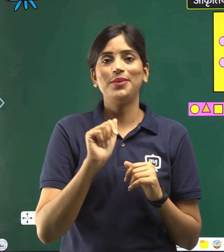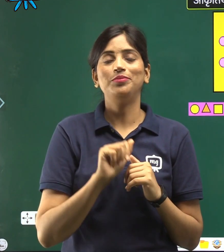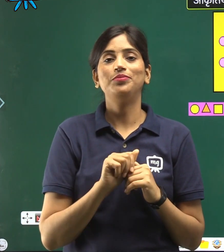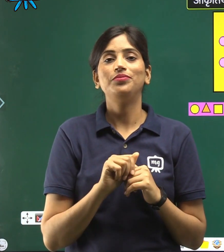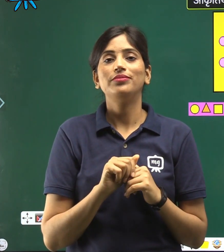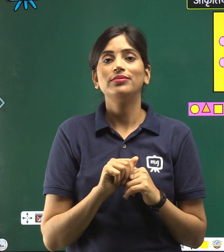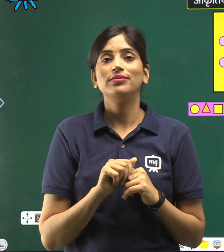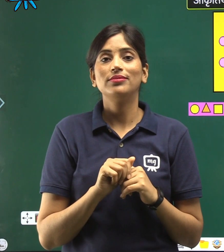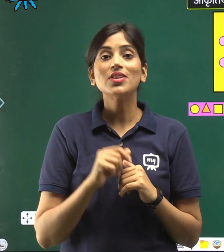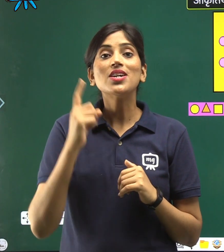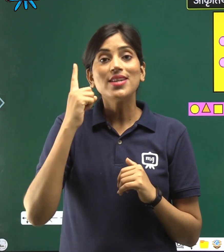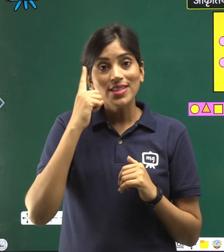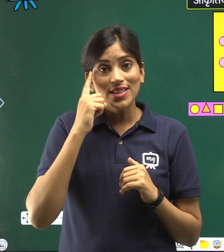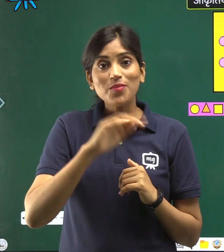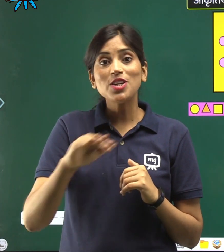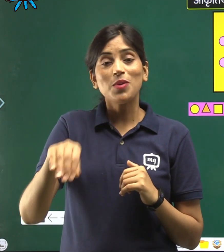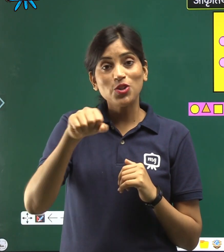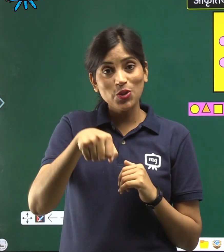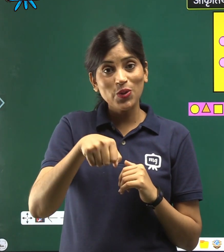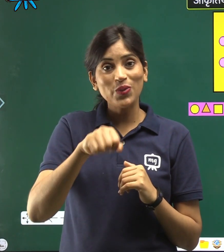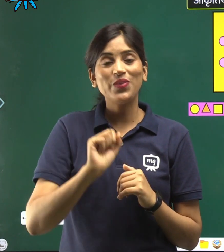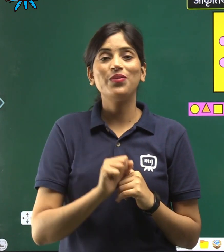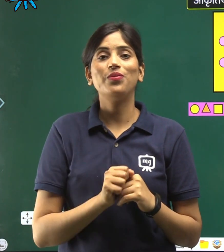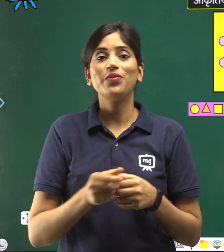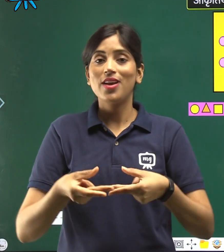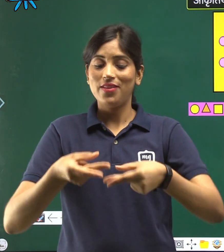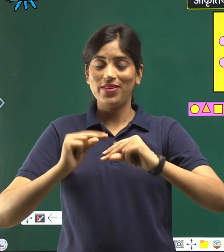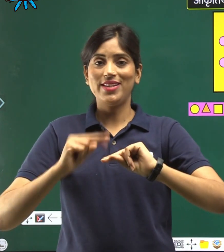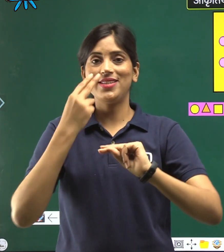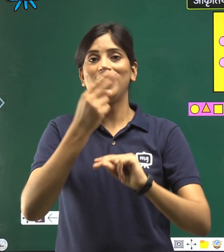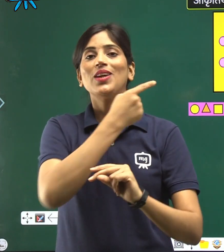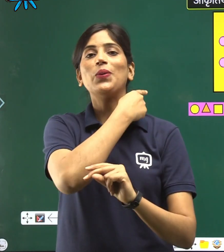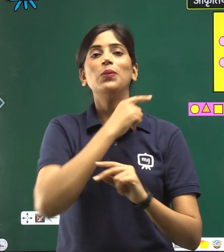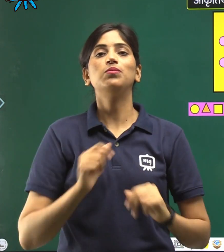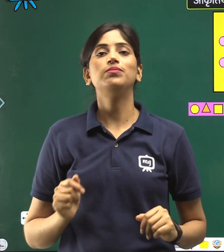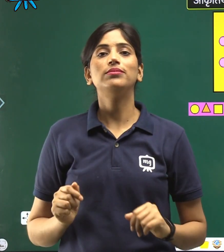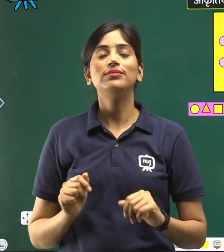1। समझे बच्चों? फिर नीचे देखो,